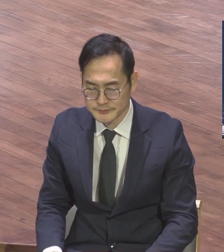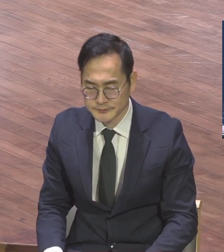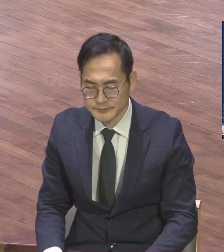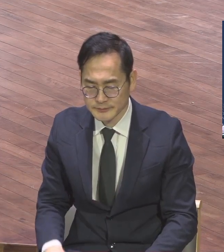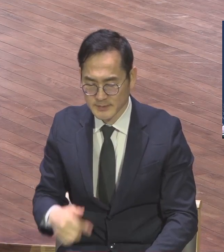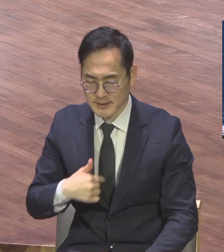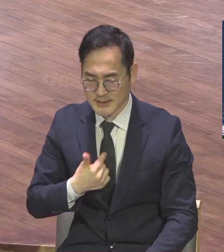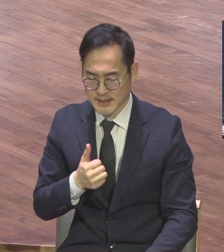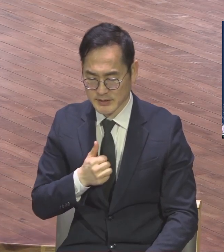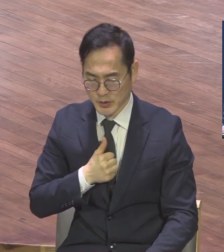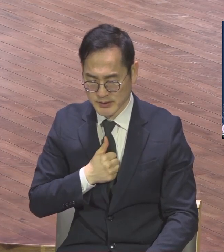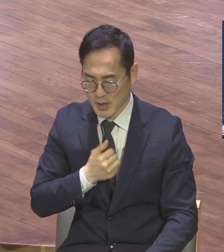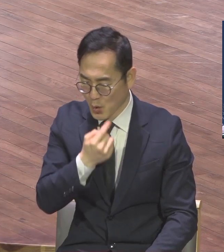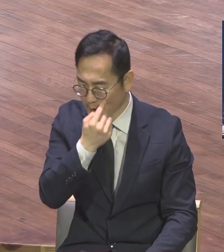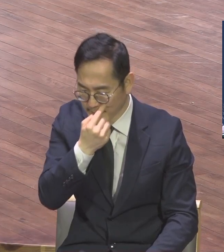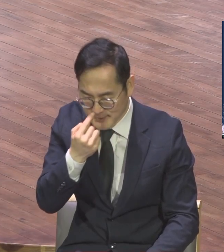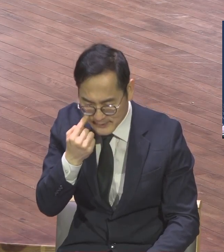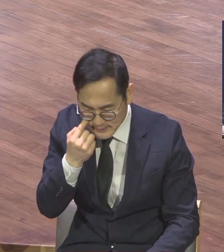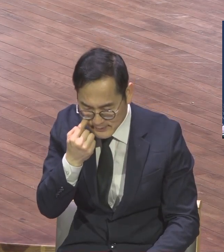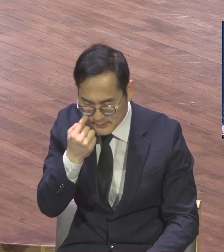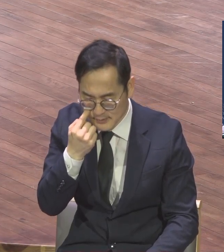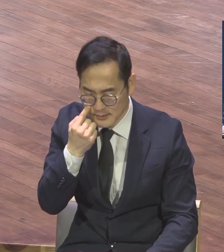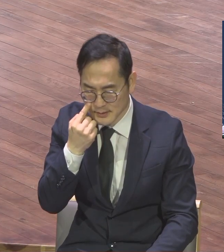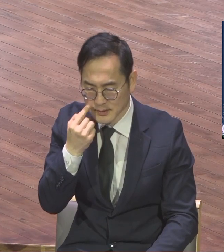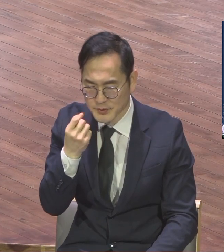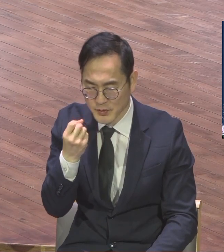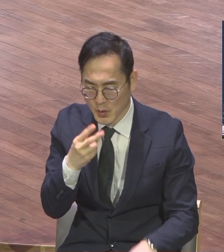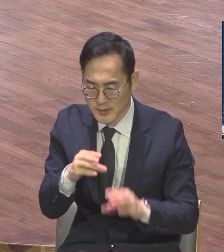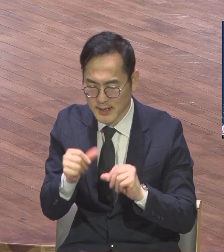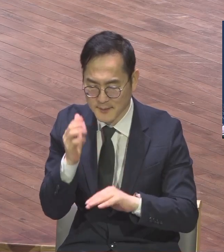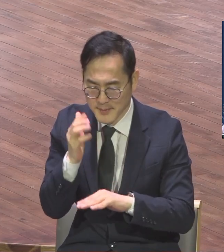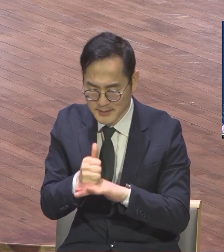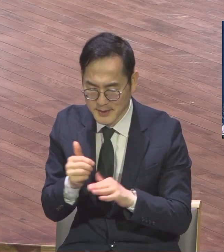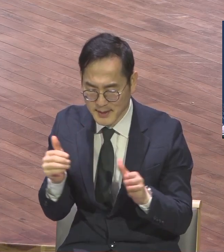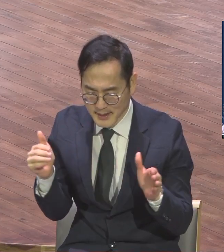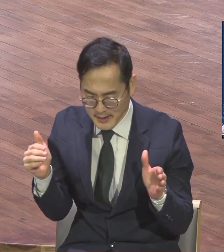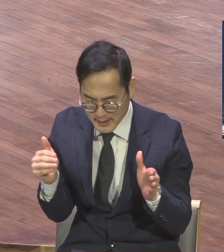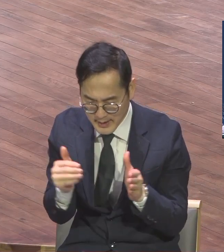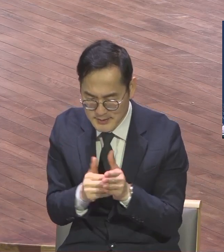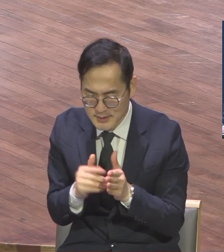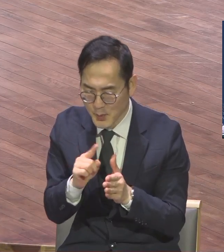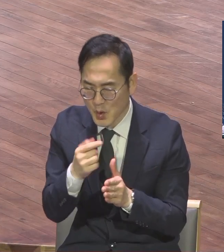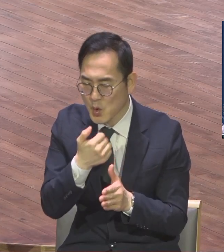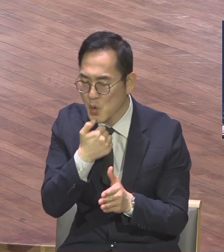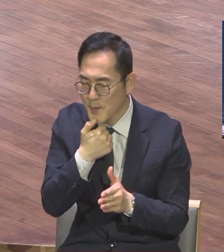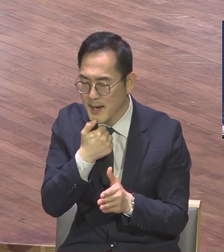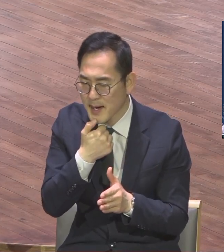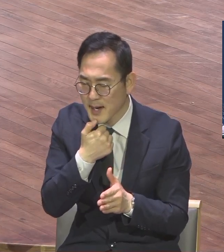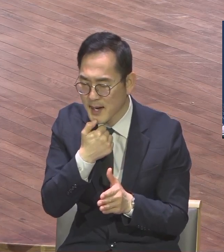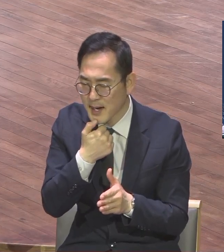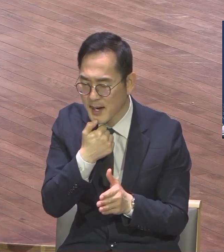자기의 정체성을 확인하고 땅끝 로마를 보게 하여